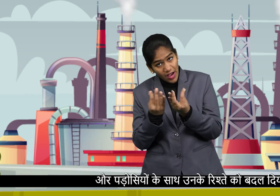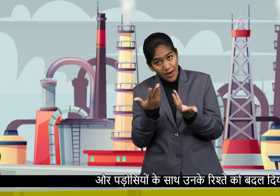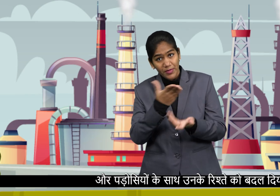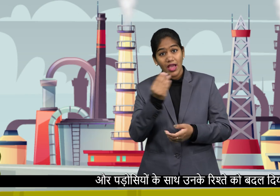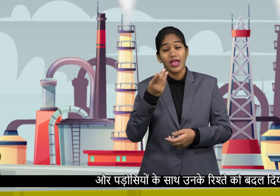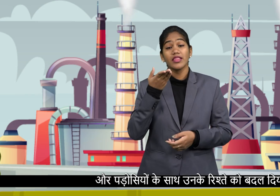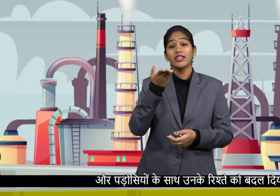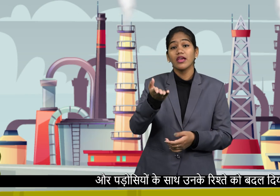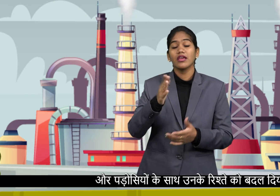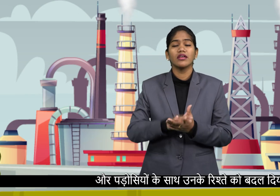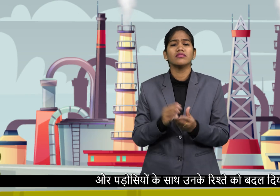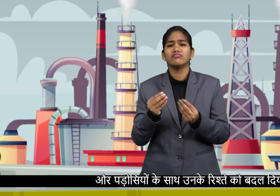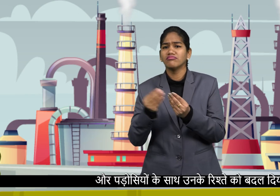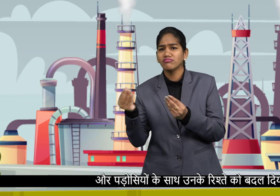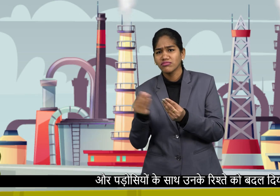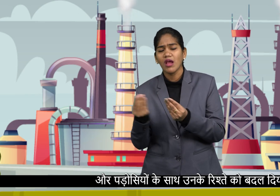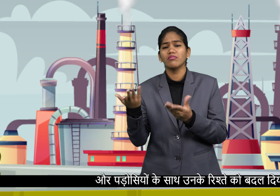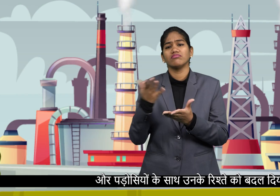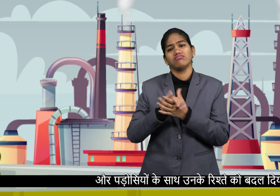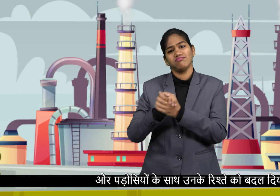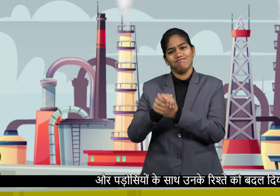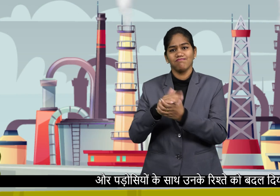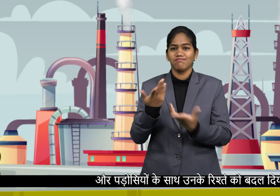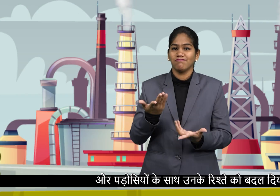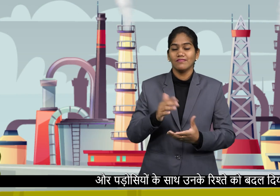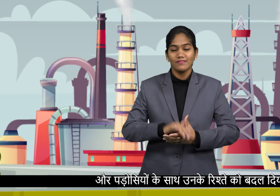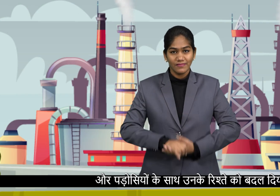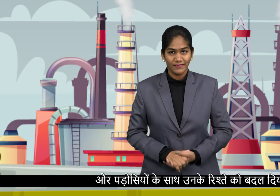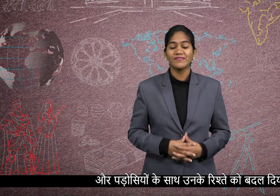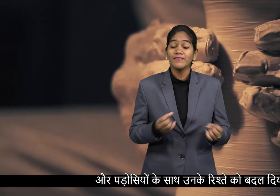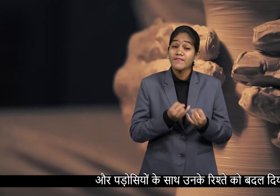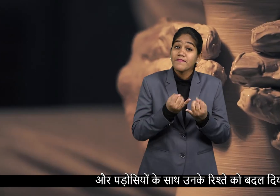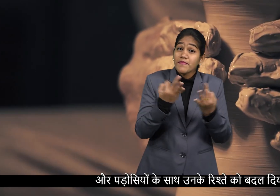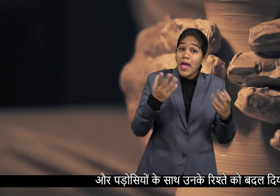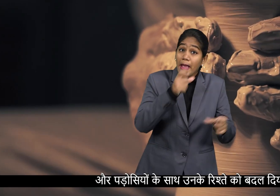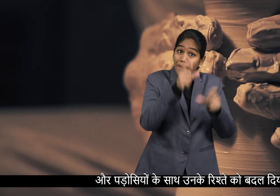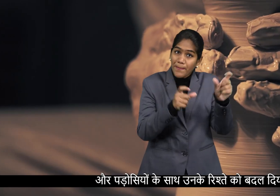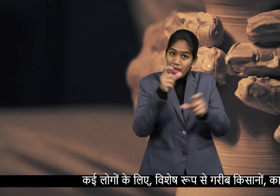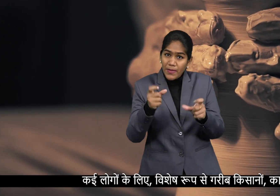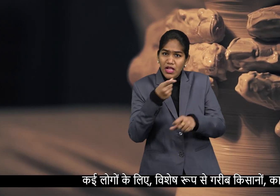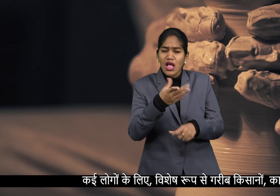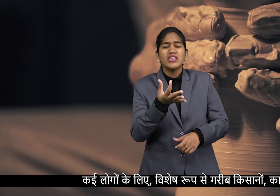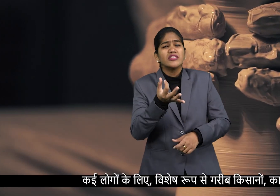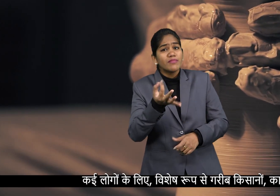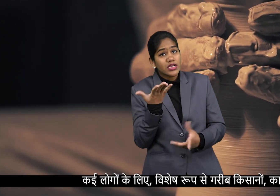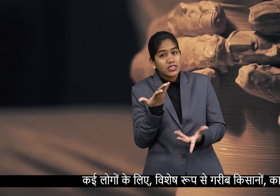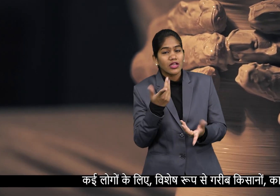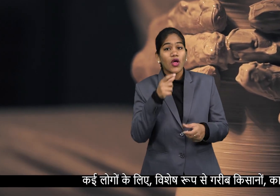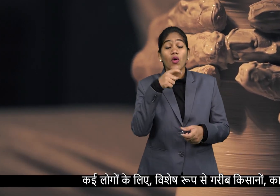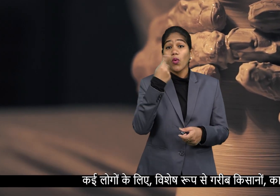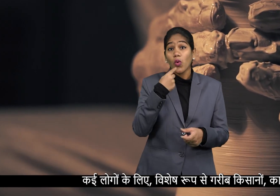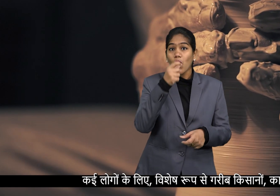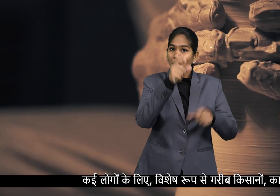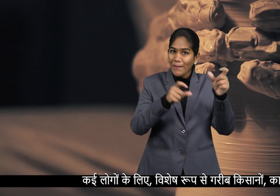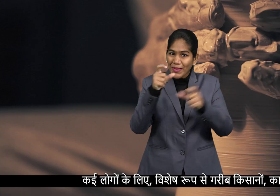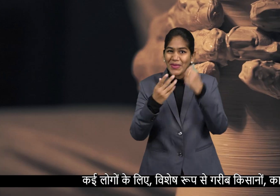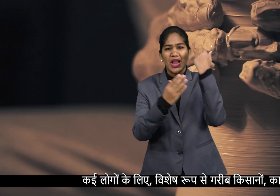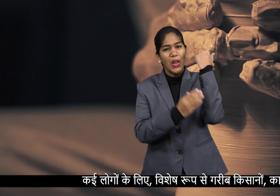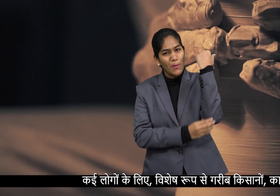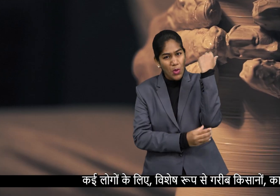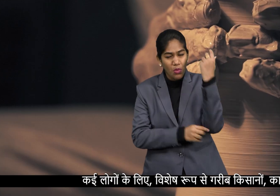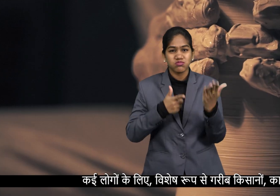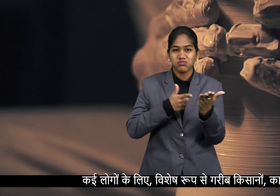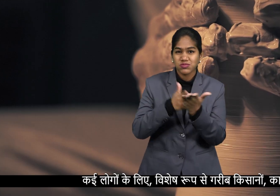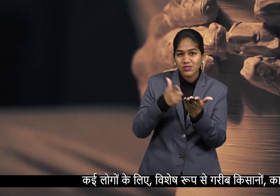पड़ोसियों के साथ उनके रिश्ते को बदल दिया। कई लोगों के लिए, विशेष रूप